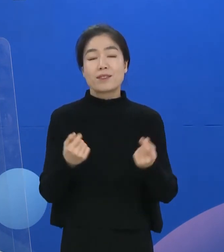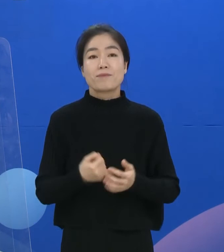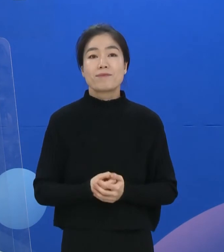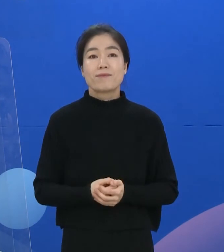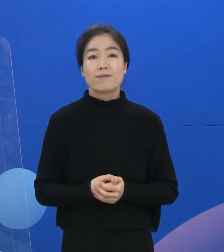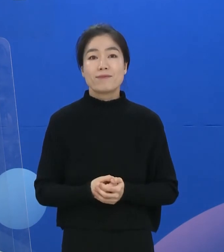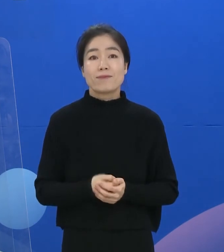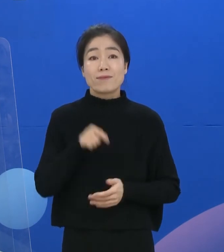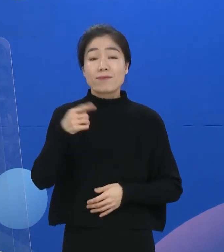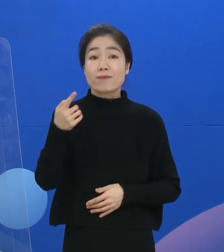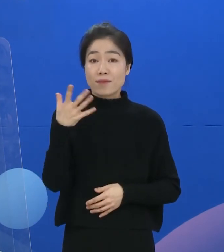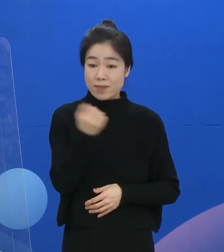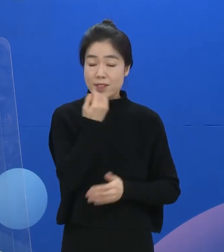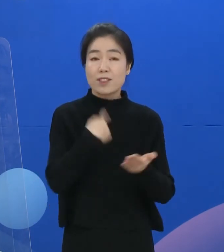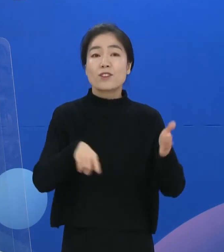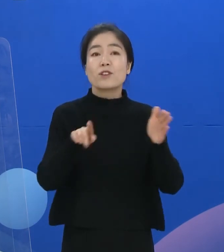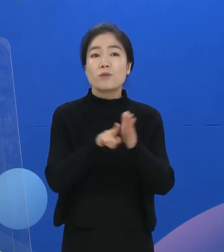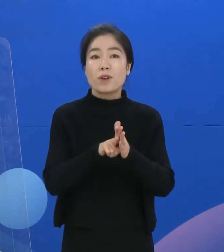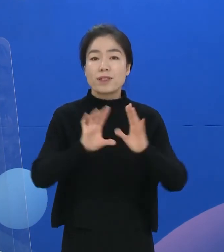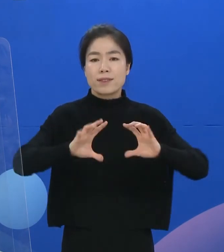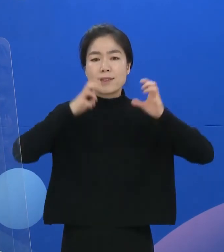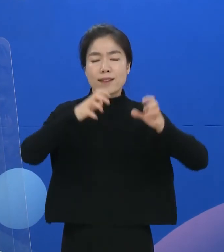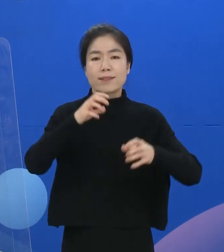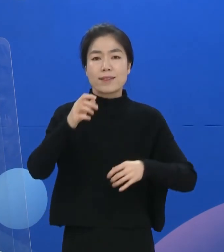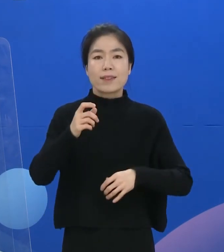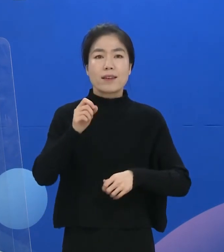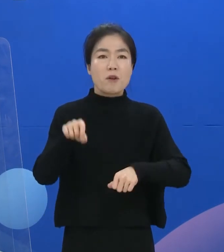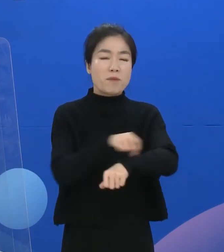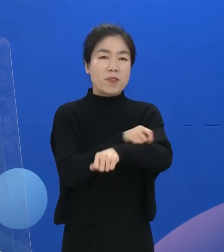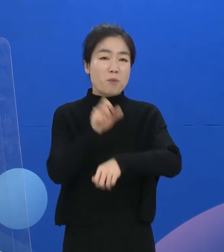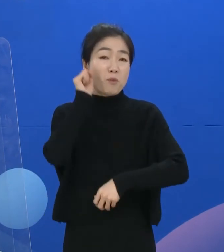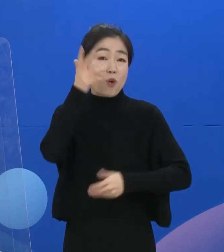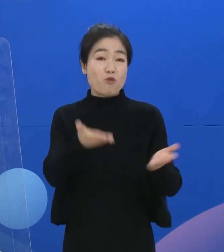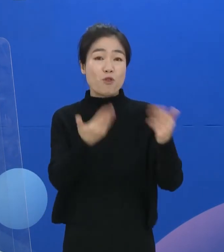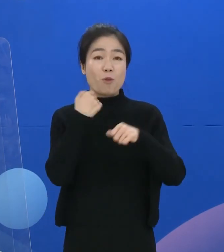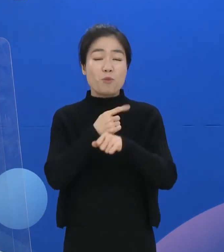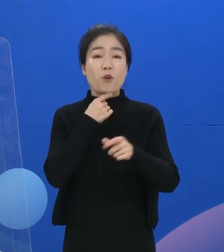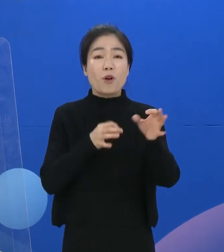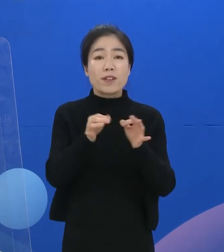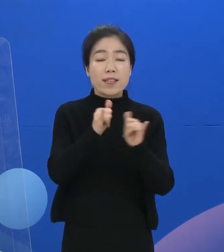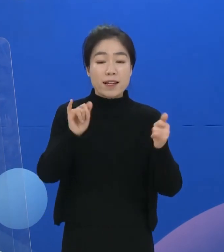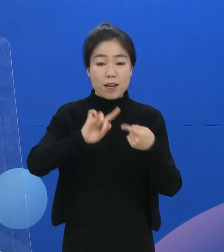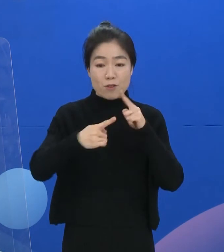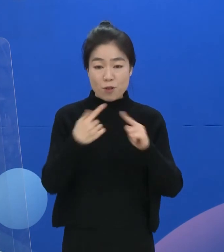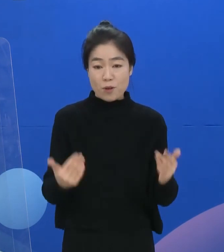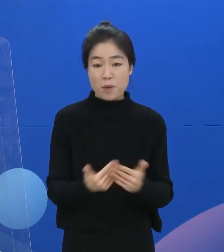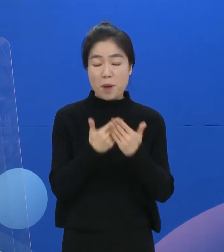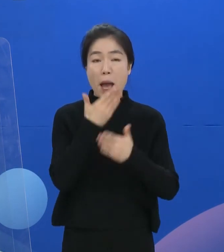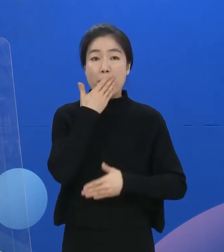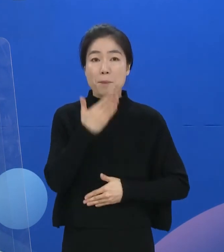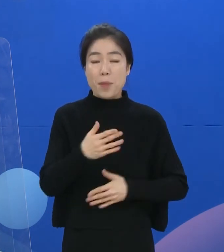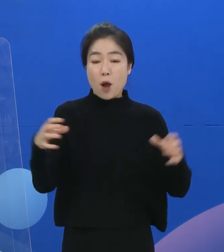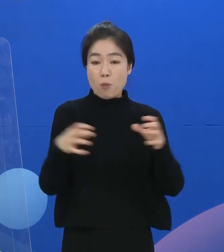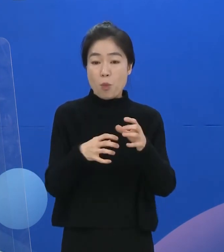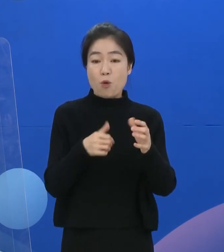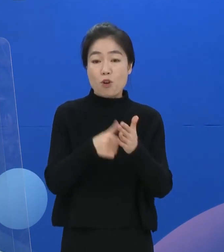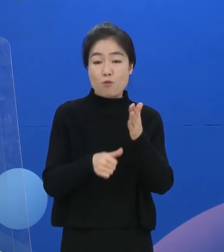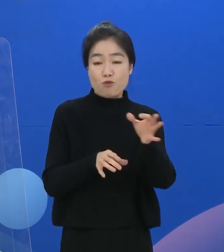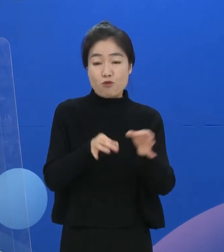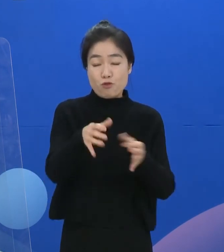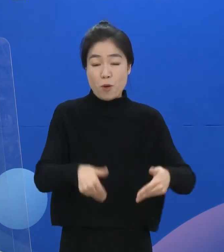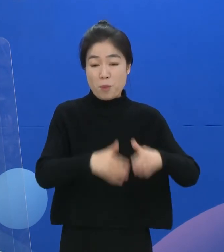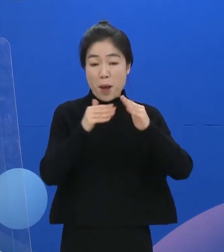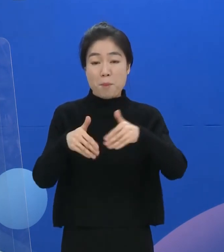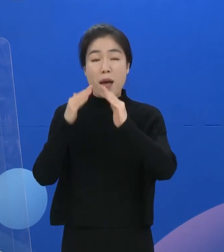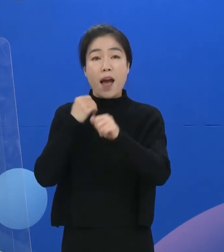즐길거리 먹거리가 있는 테마 도시를 만드는 것입니다 이를 위해 세계적 수준의 특급호텔